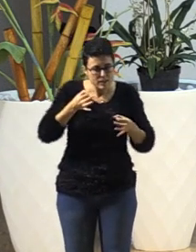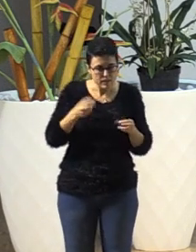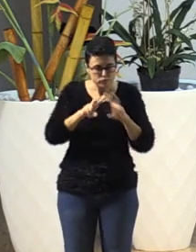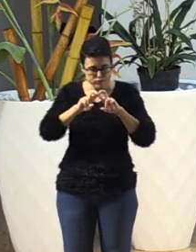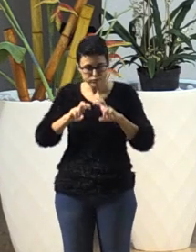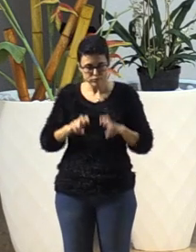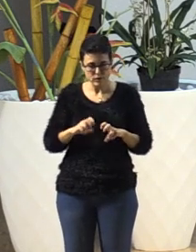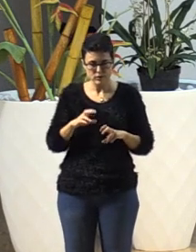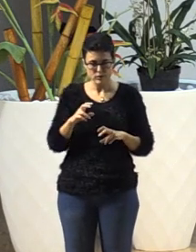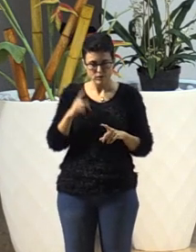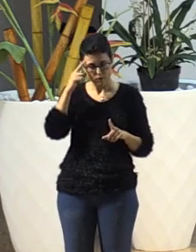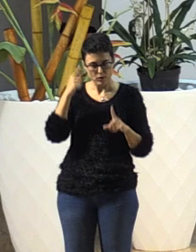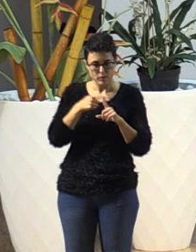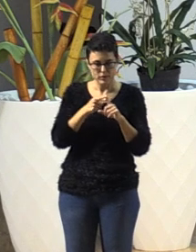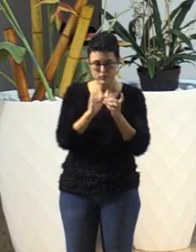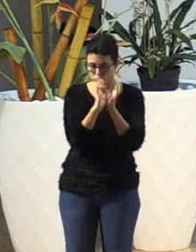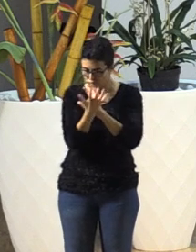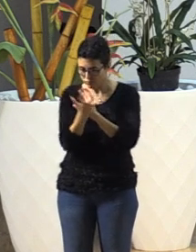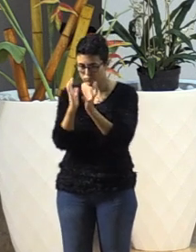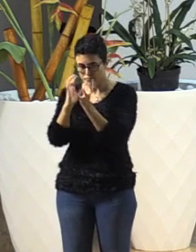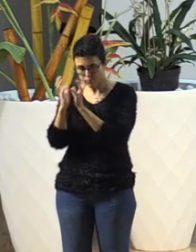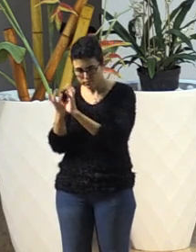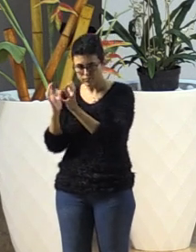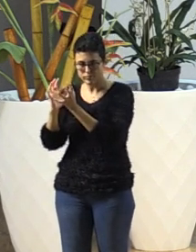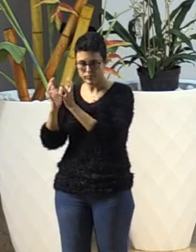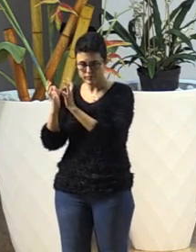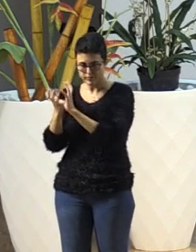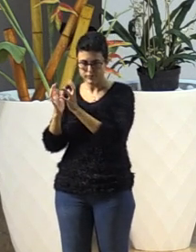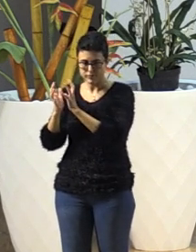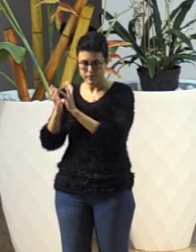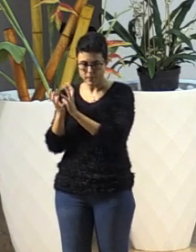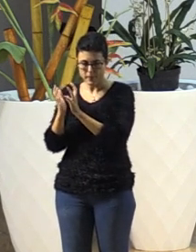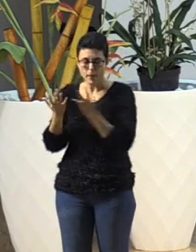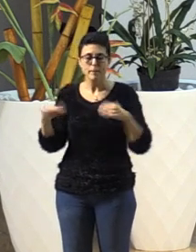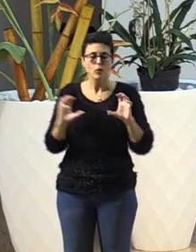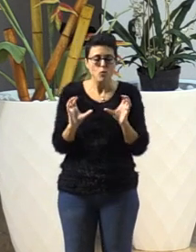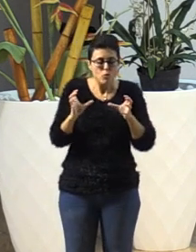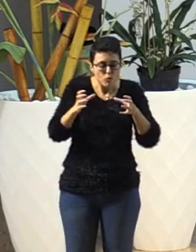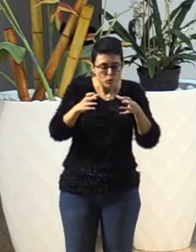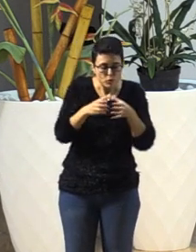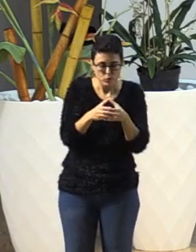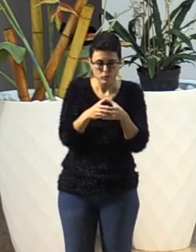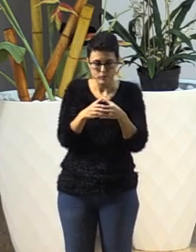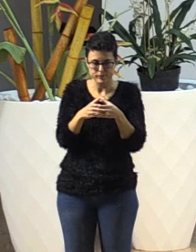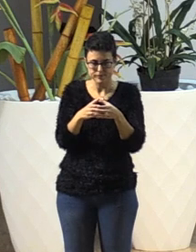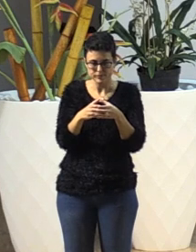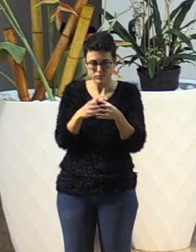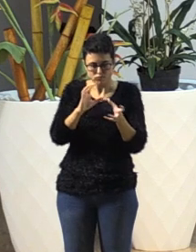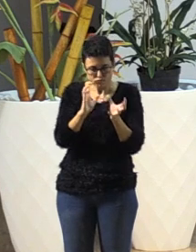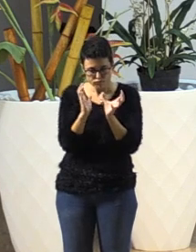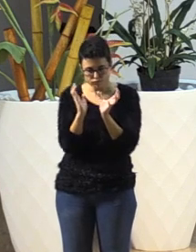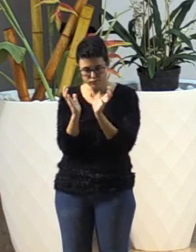poder transformarla, pero poder transformarla desde una organización colectiva, de manera colectiva. Y